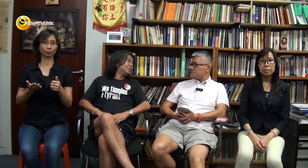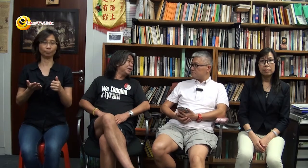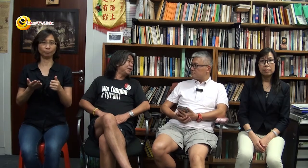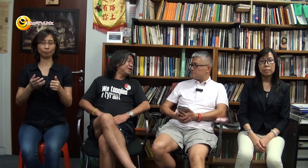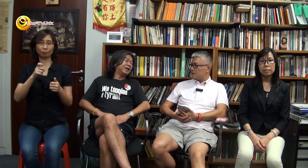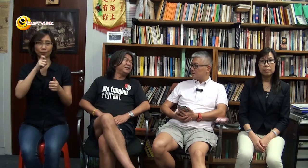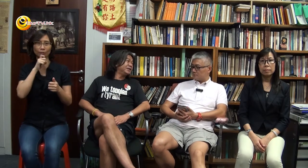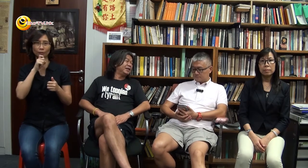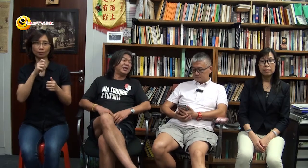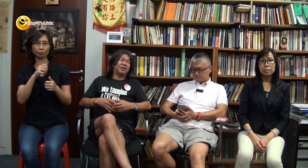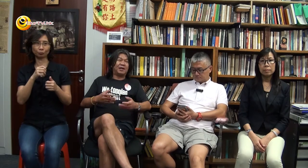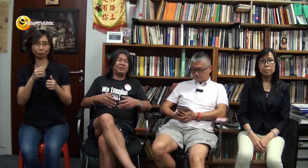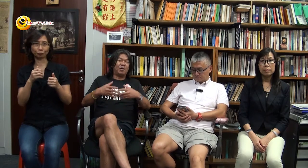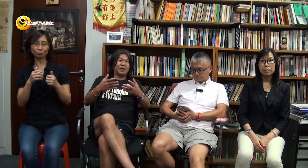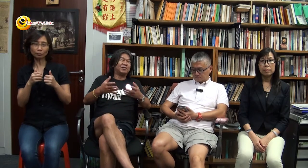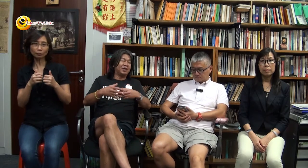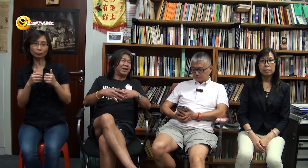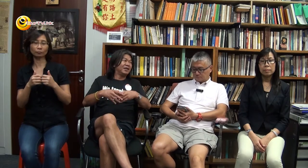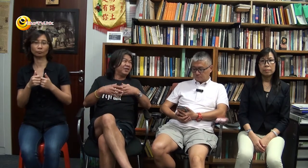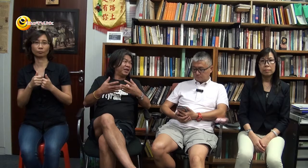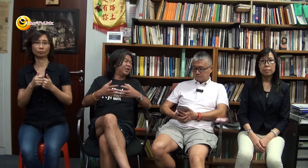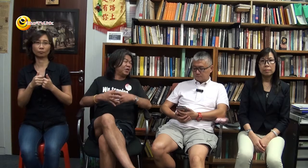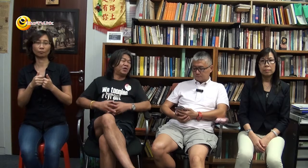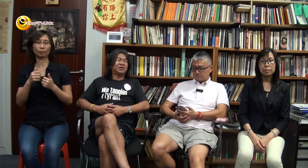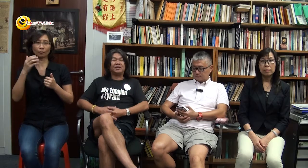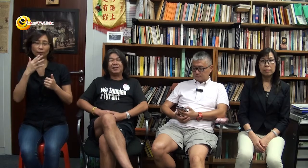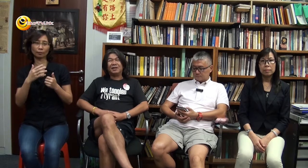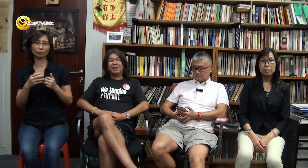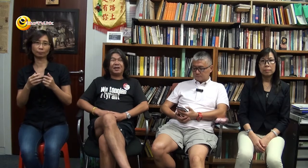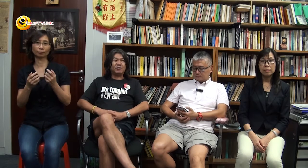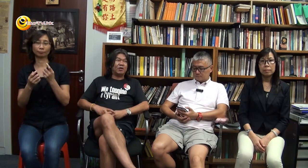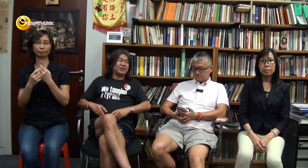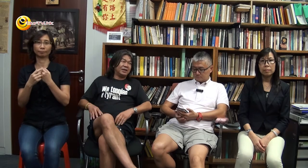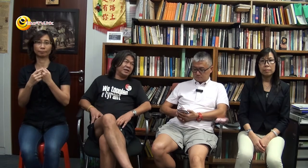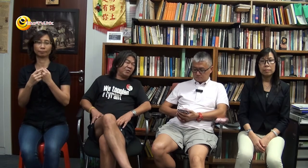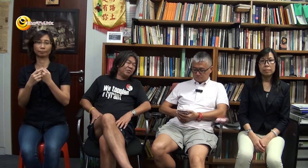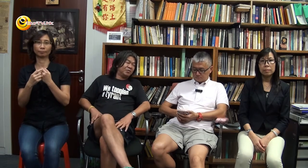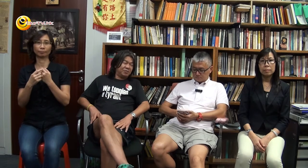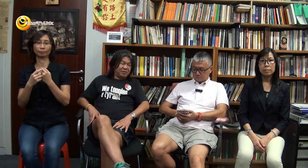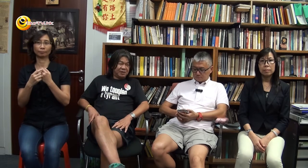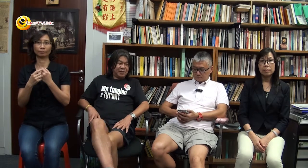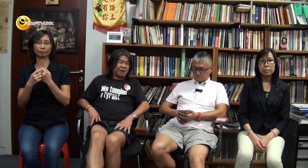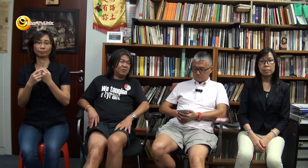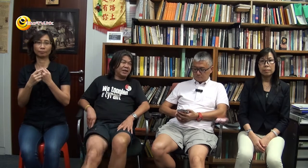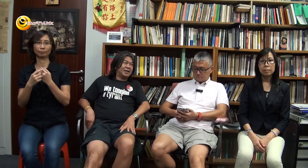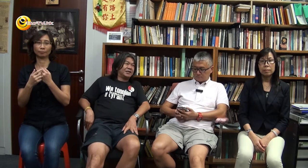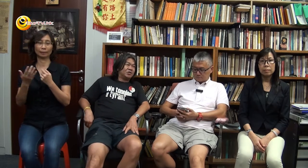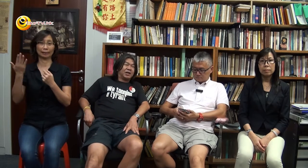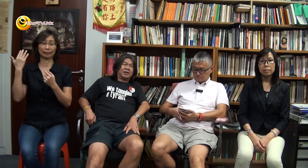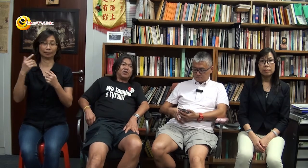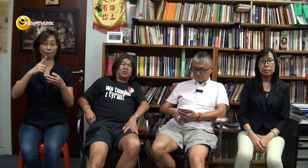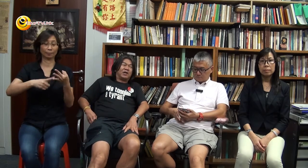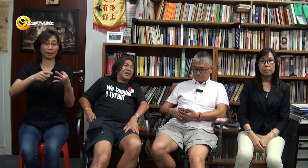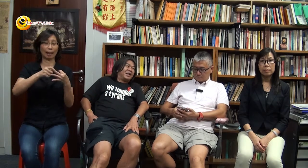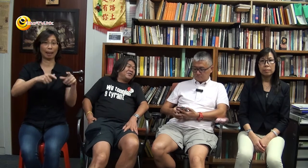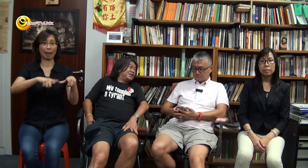親疏有別啊嘛，係咪？即係話幫政府嘅，我哋對佢好啲。咁當時林慧蘭咧就做